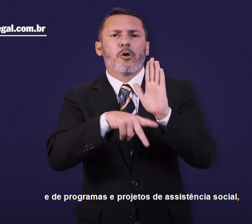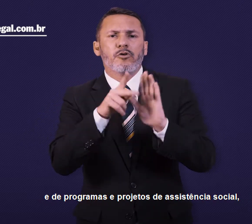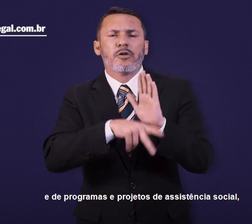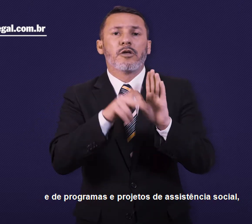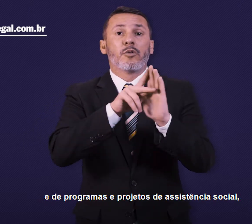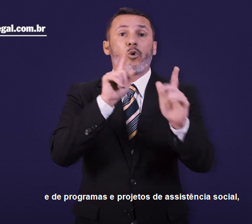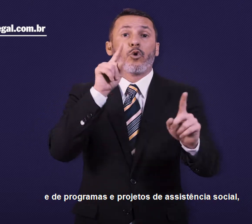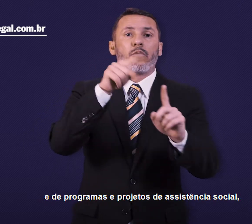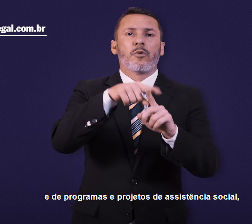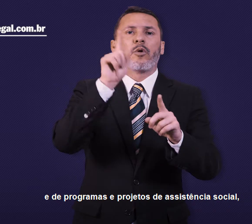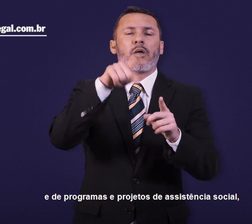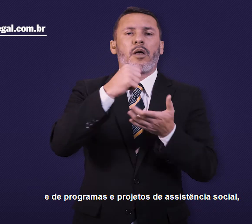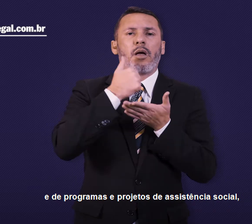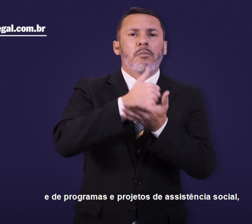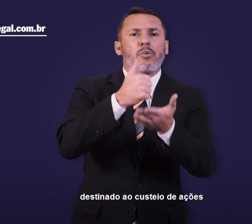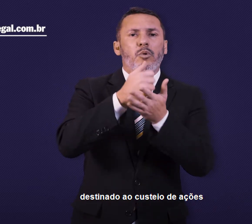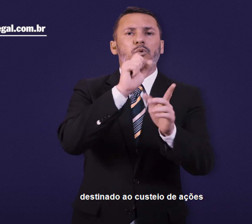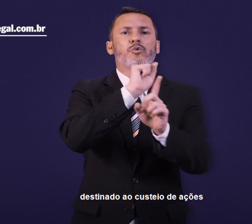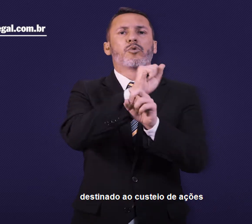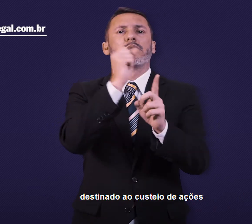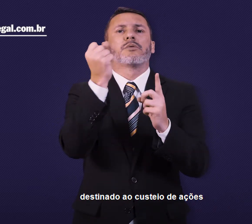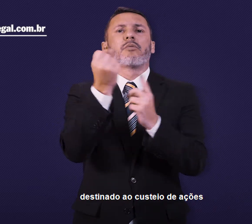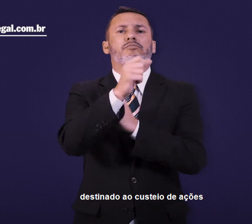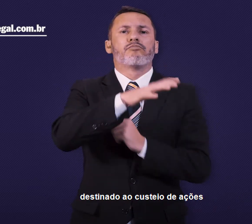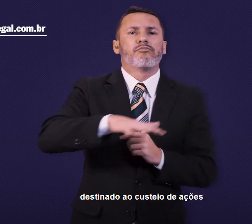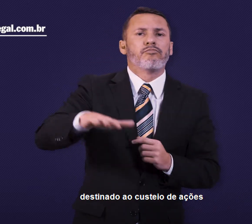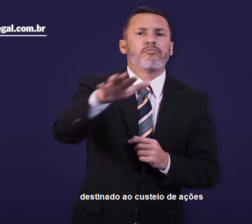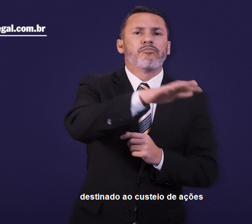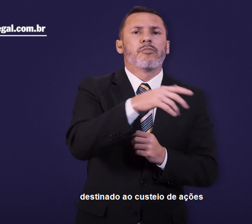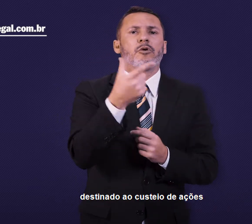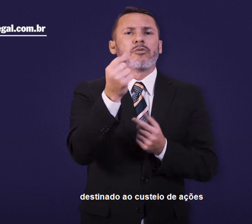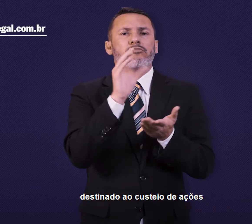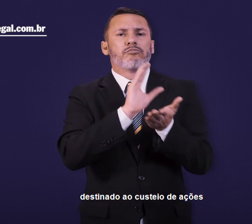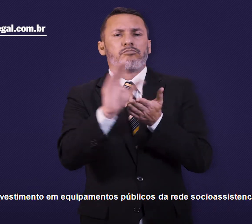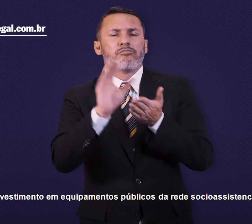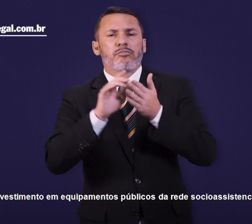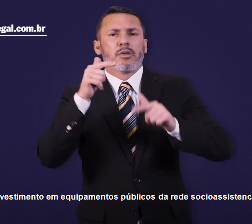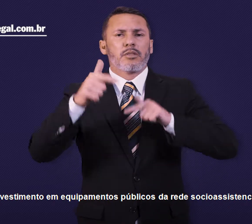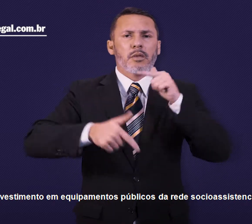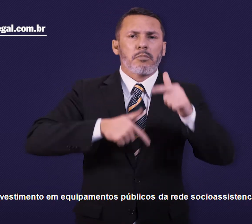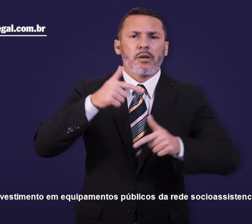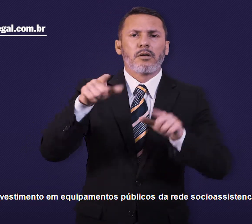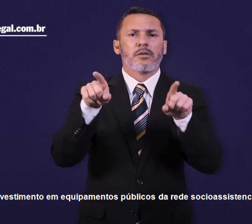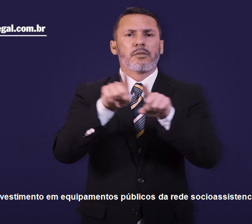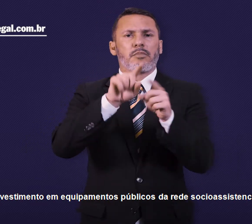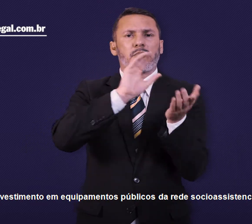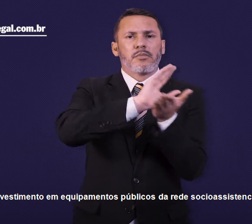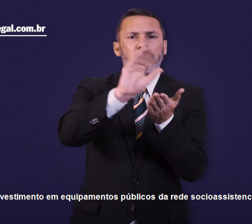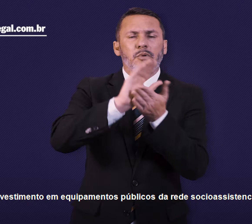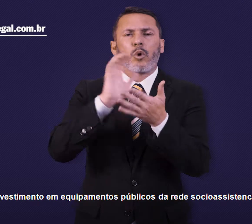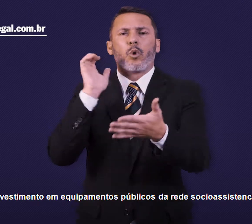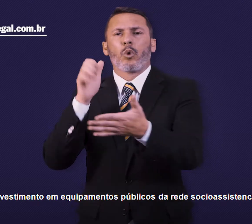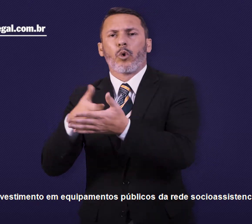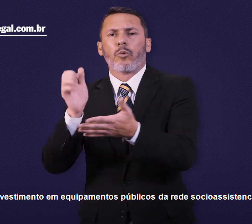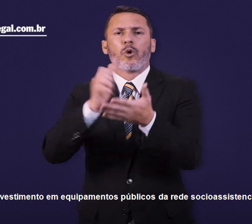de assistência social, destinado ao custeio de ações e ao investimento em equipamentos públicos da